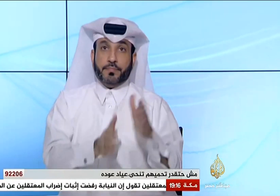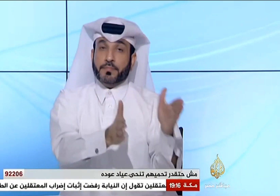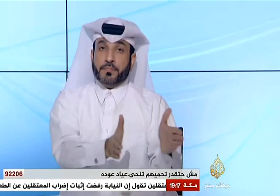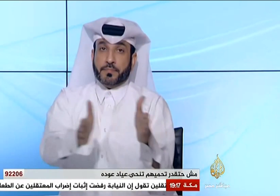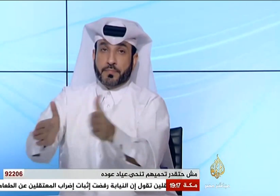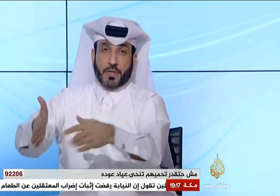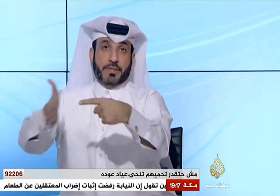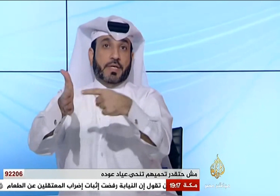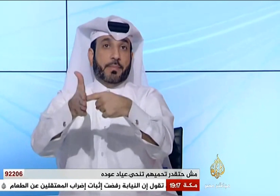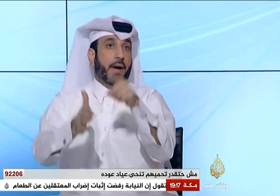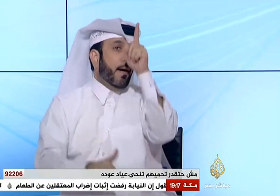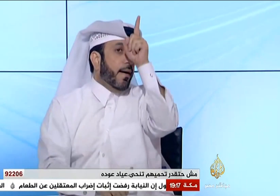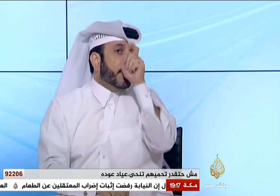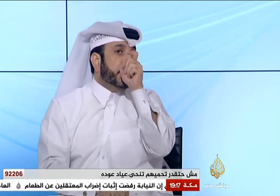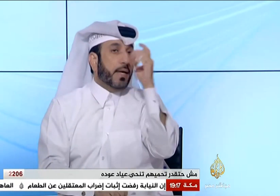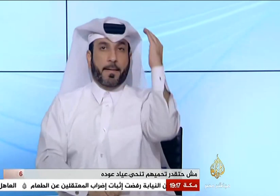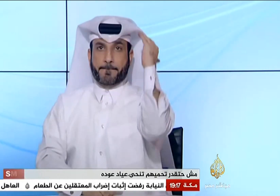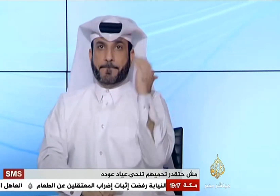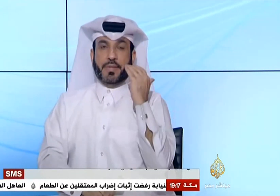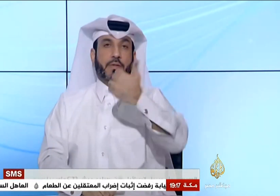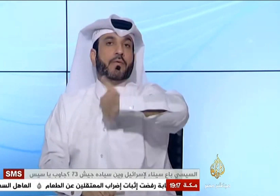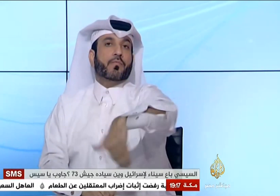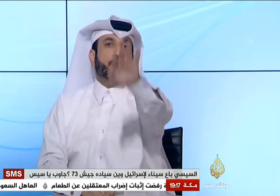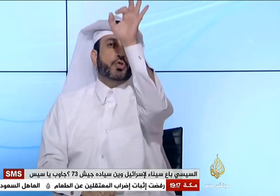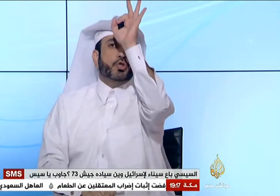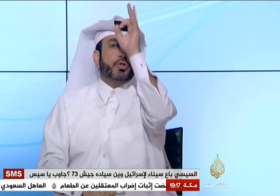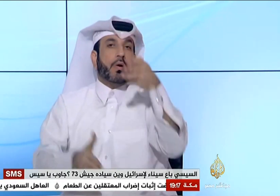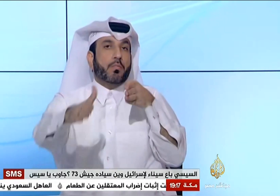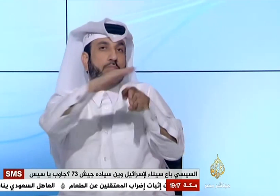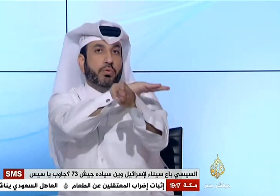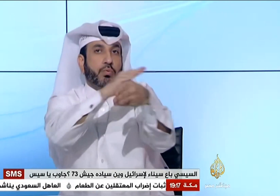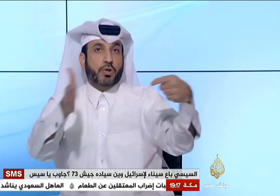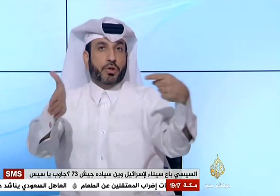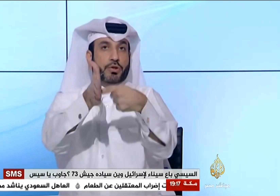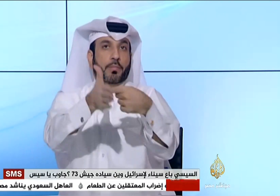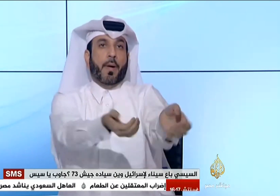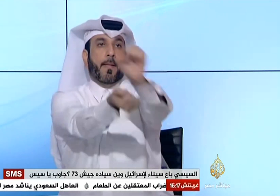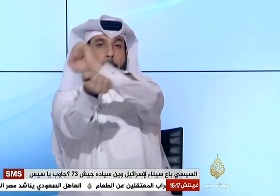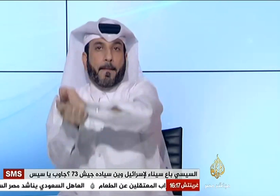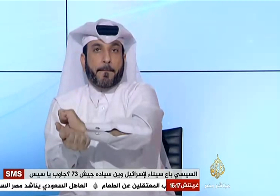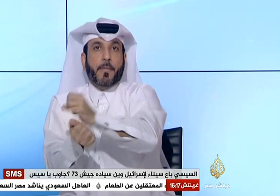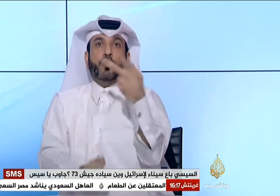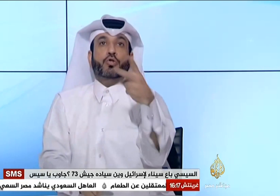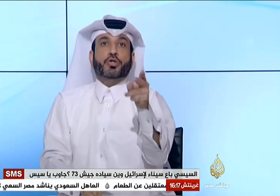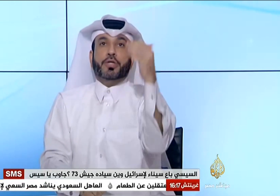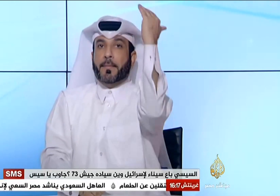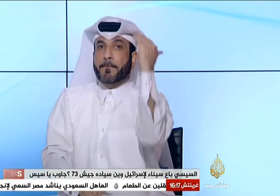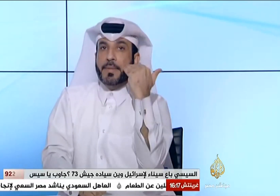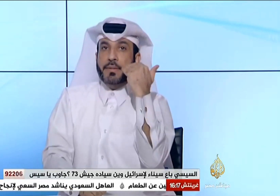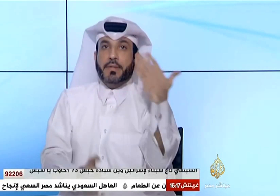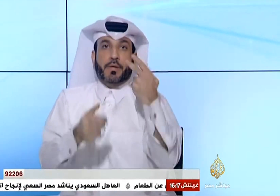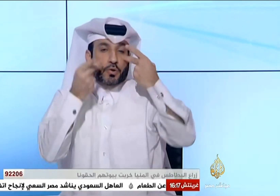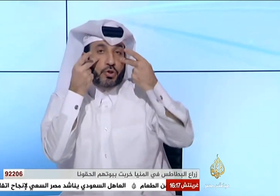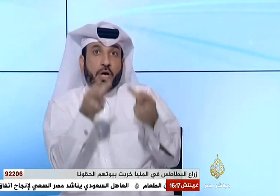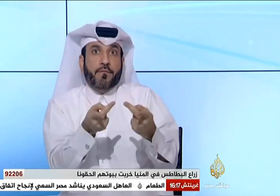وفي جامعه الازهر بنات اقتحمت قوات الامن مبنى الجامعه واعتقلت اكثر من 20 طالبه وافقا